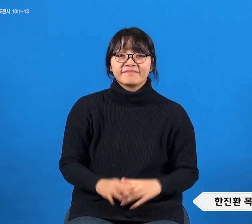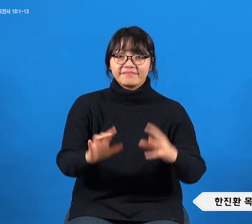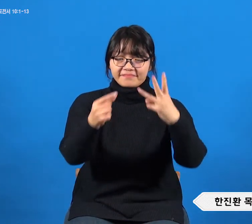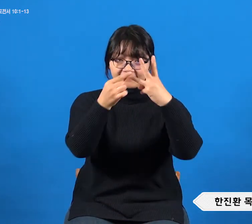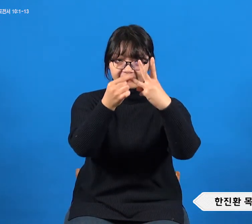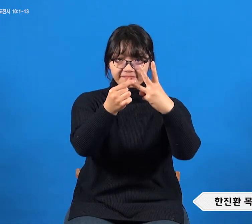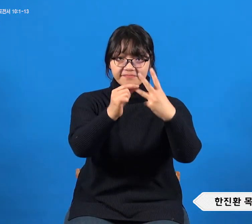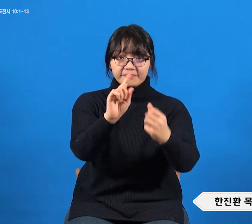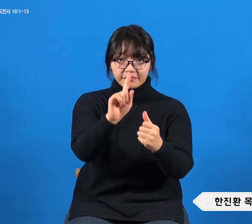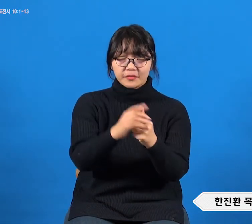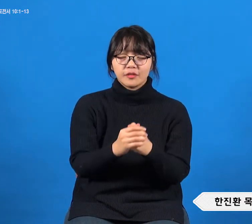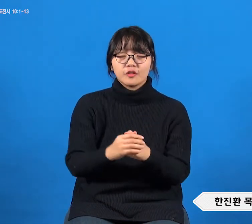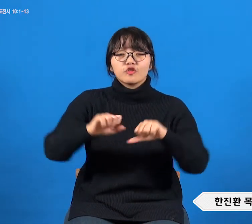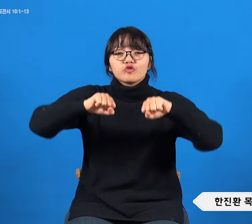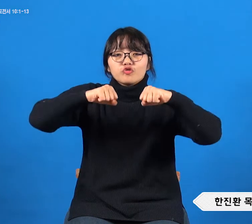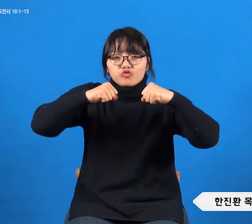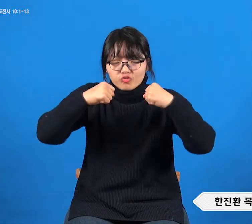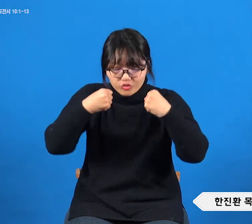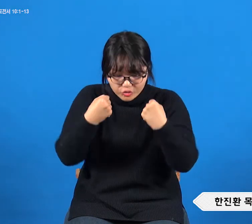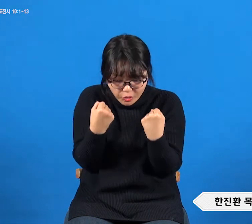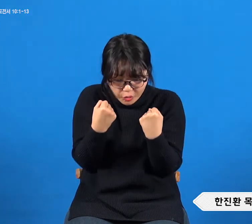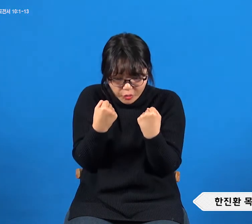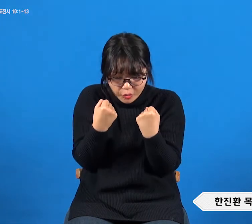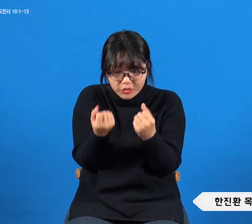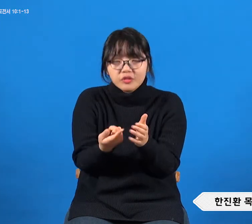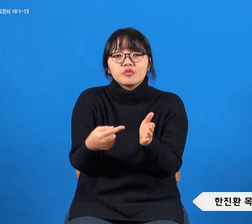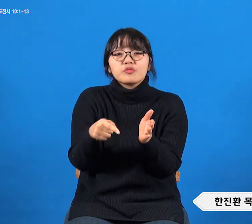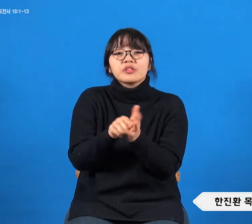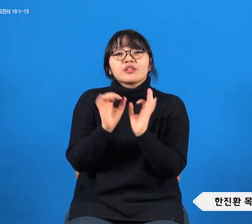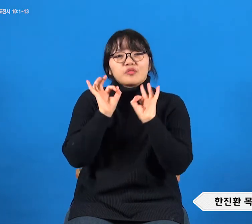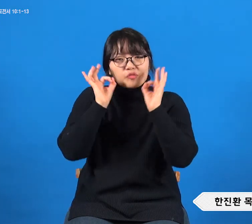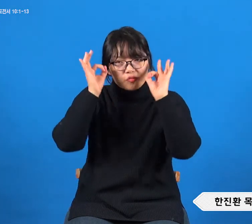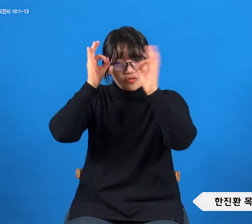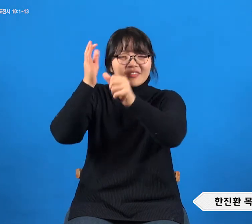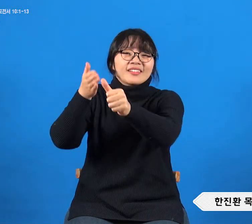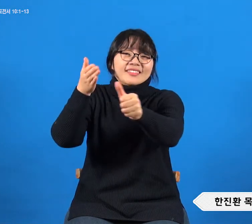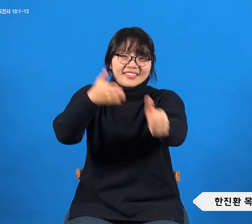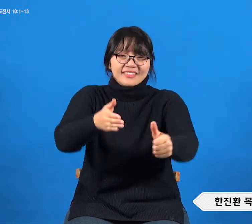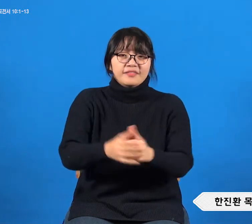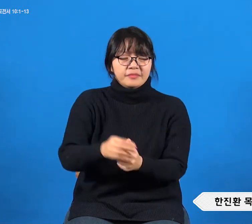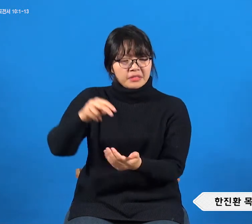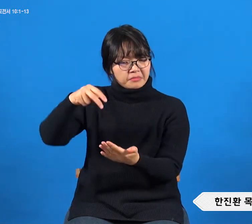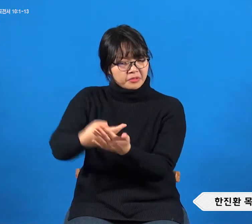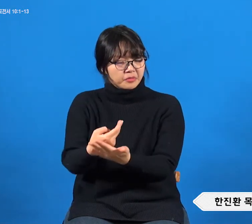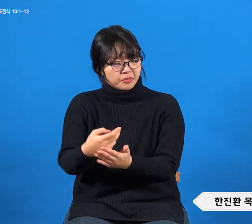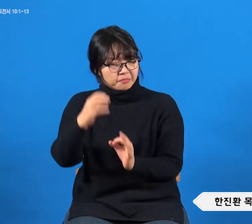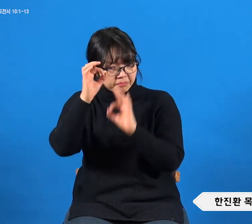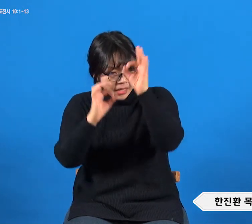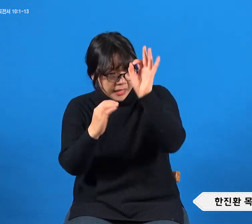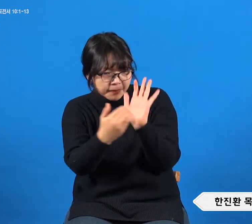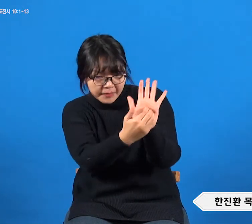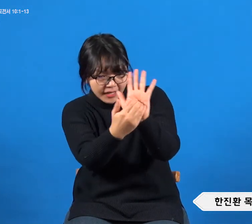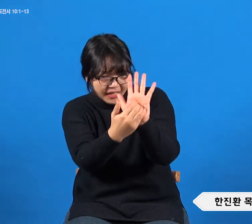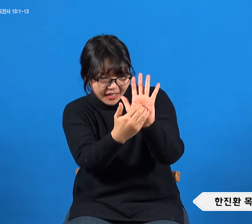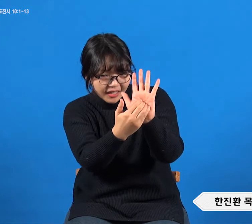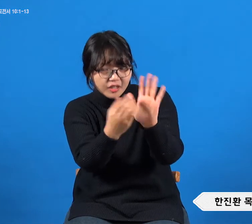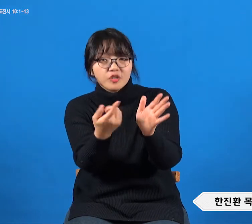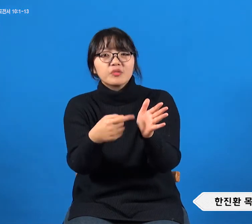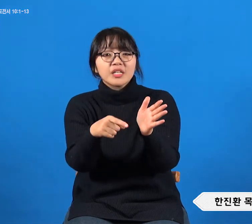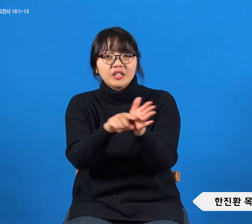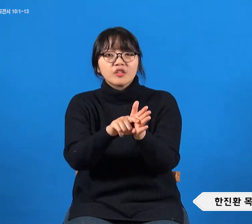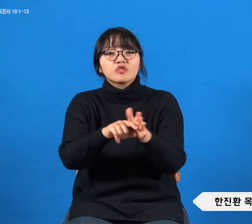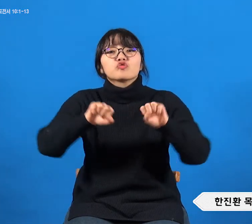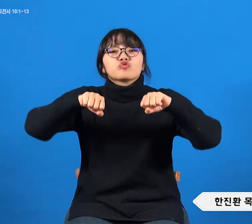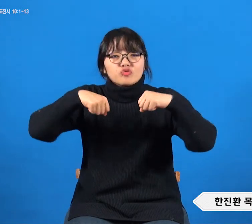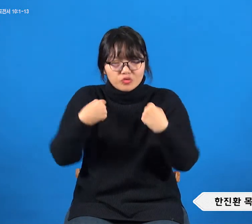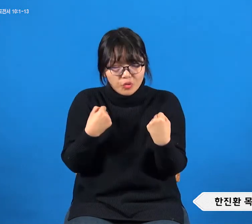세 번째는 순종의 걸음을 걷기 위해 애를 써야 합니다. 넘어지지 않기 위해서는 순종의 걸음을 걷기 위해서